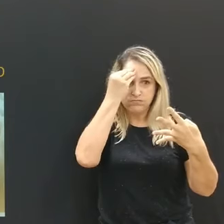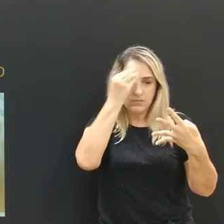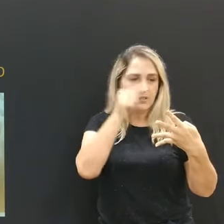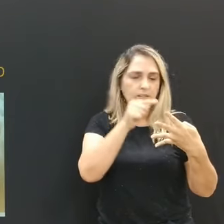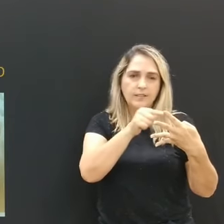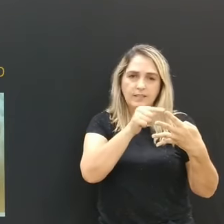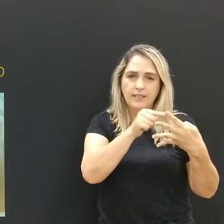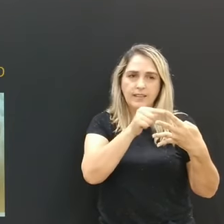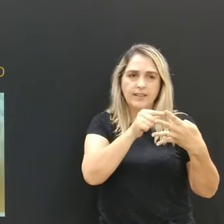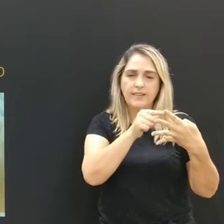Então,